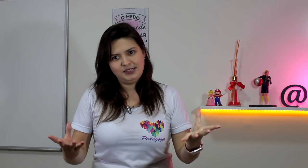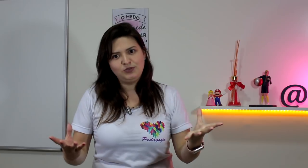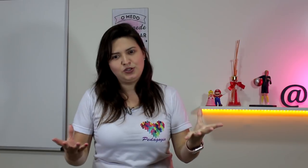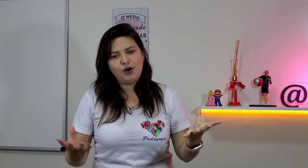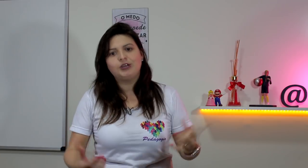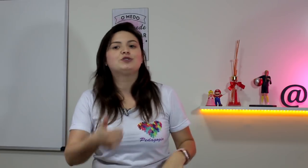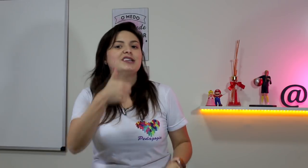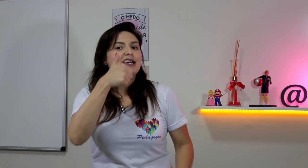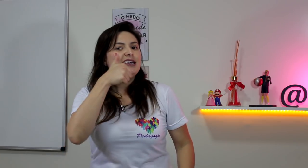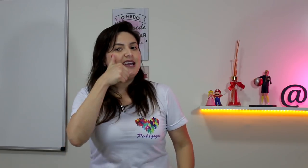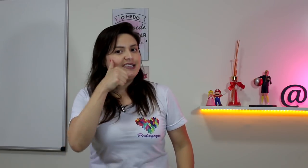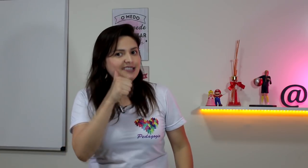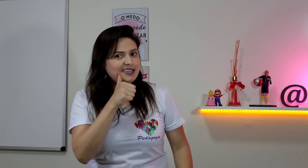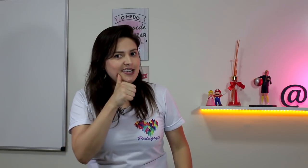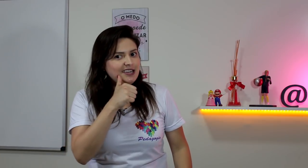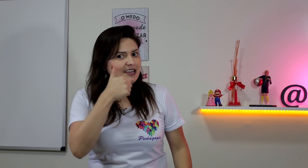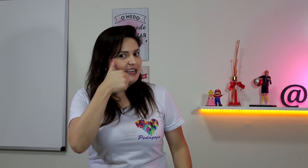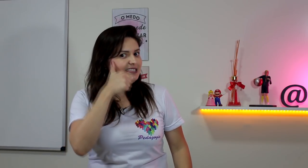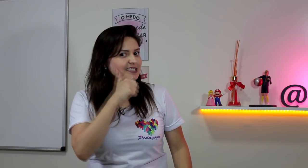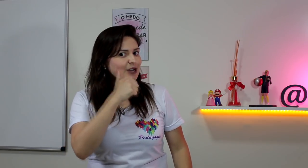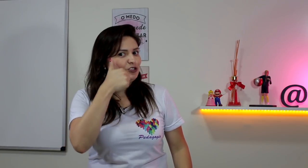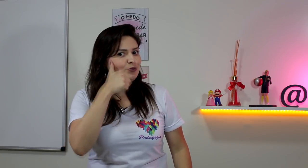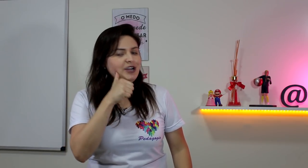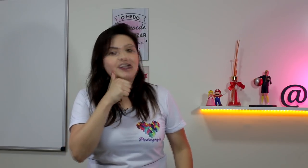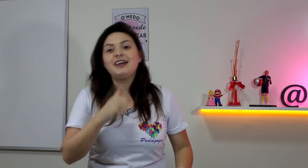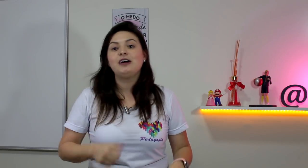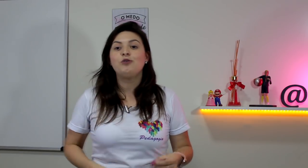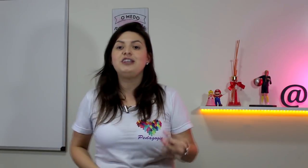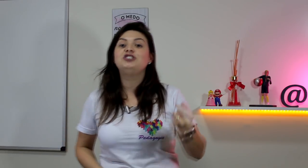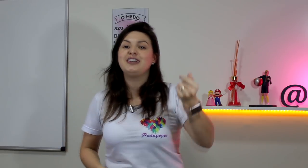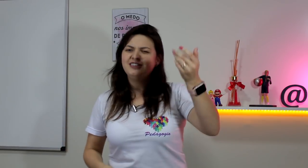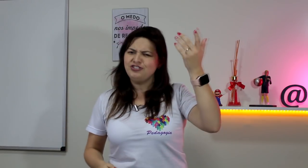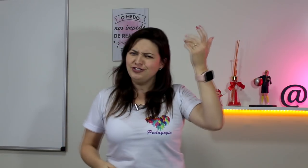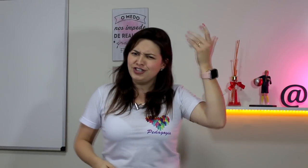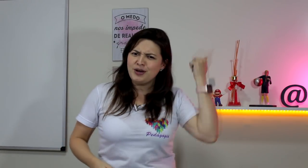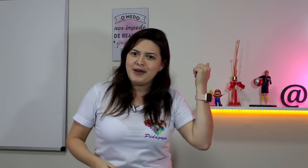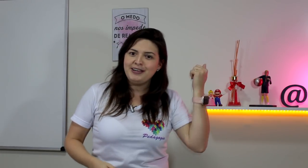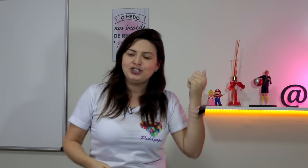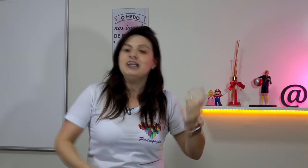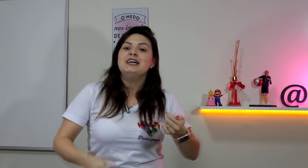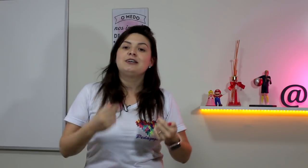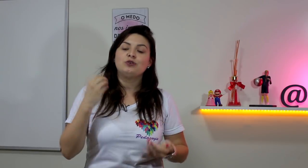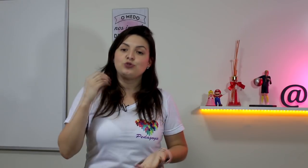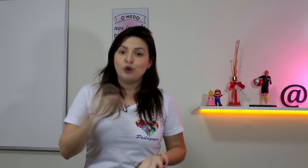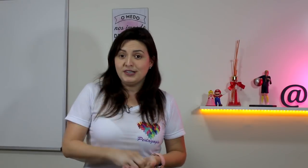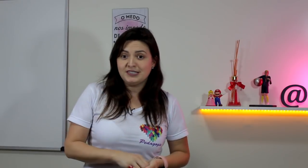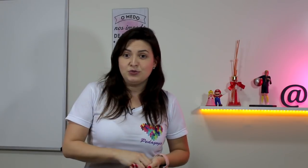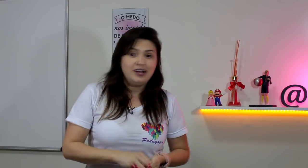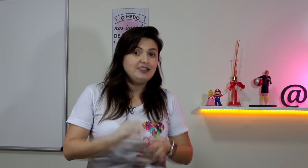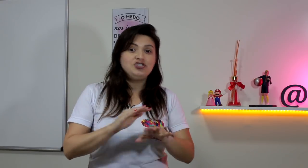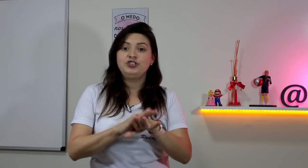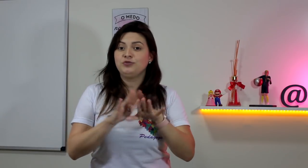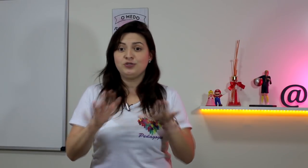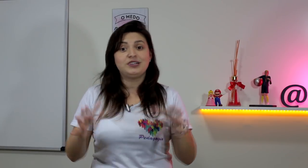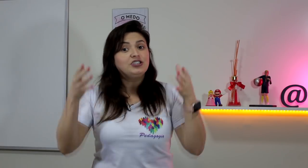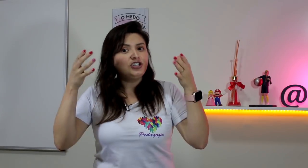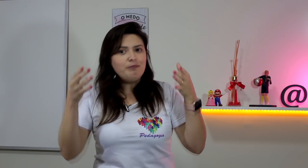são históricos. E esse aqui, esse sinal de mulher, é da origem de antigamente, quando todas as mulheres tinham que usar